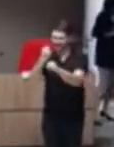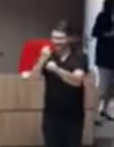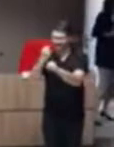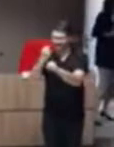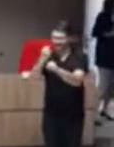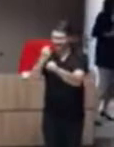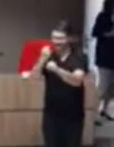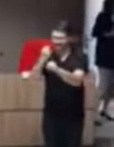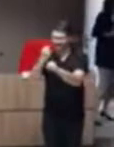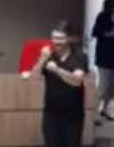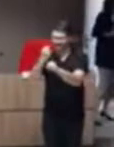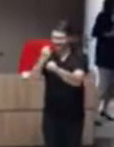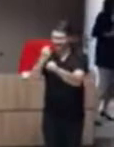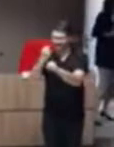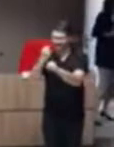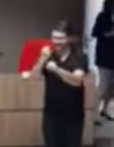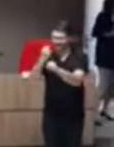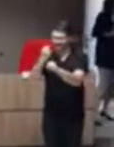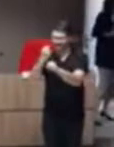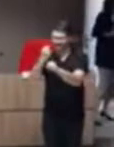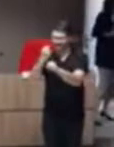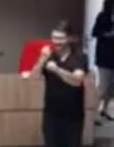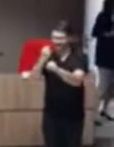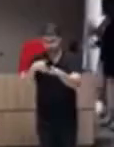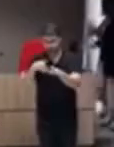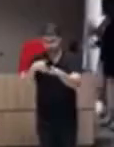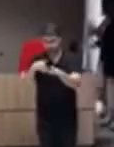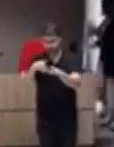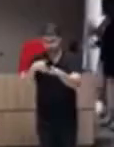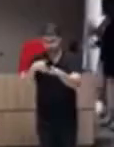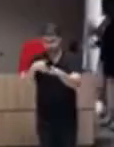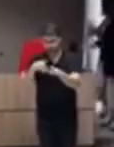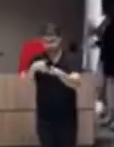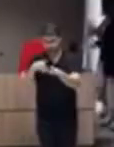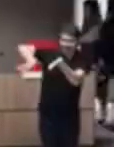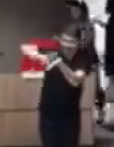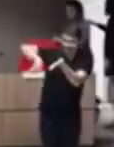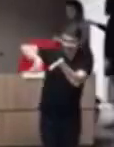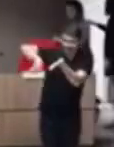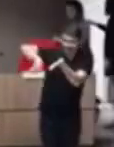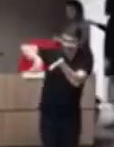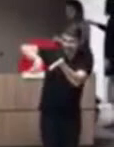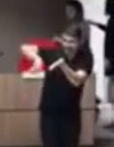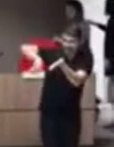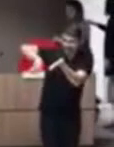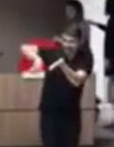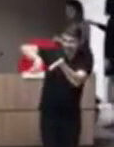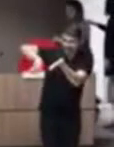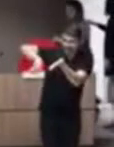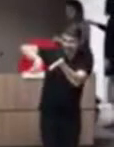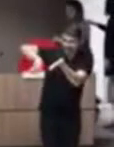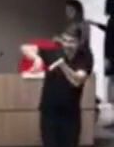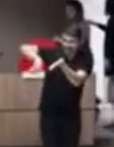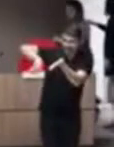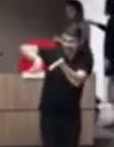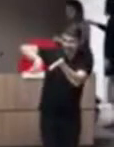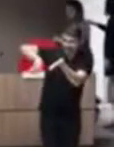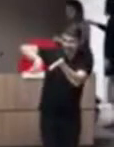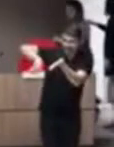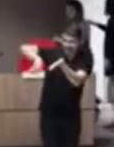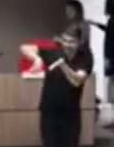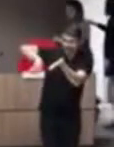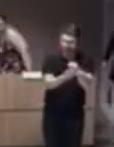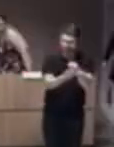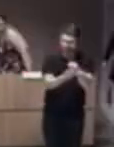Ministério da Saúde recomendou o descredenciamento de várias instituições psiquiátricas porque não cumpriam o básico para o